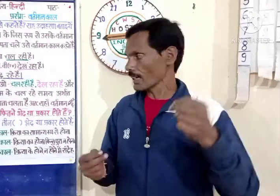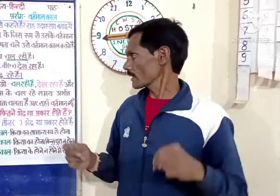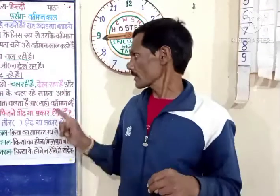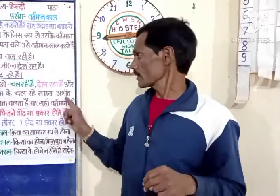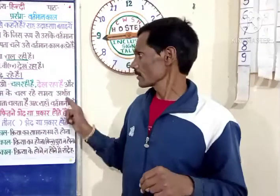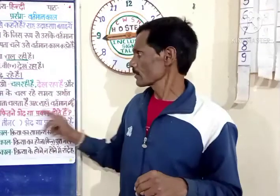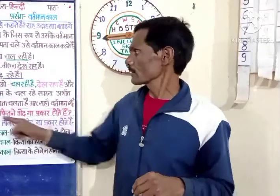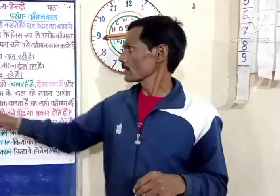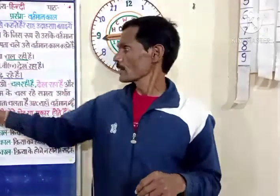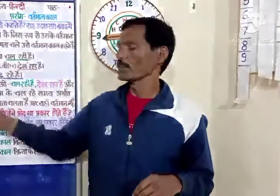अर्थात